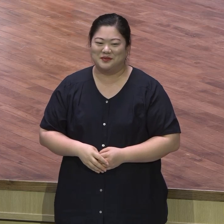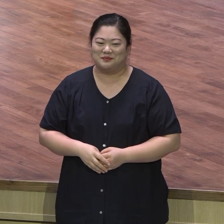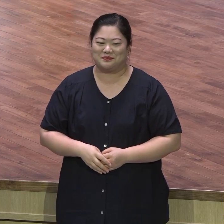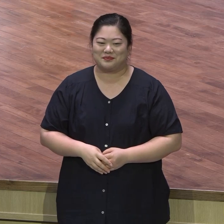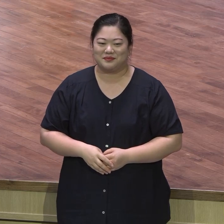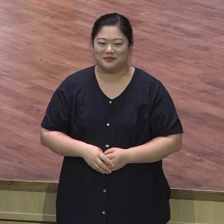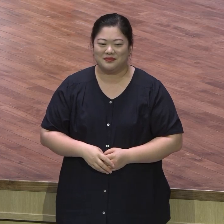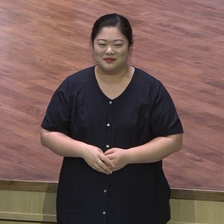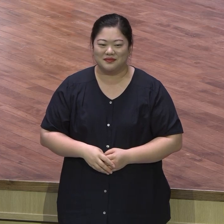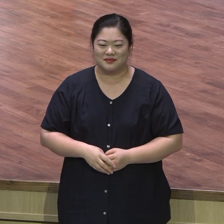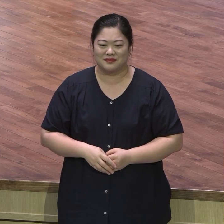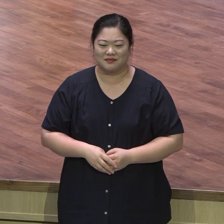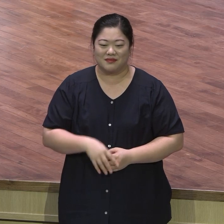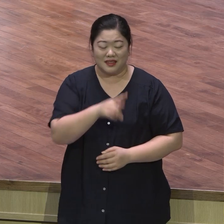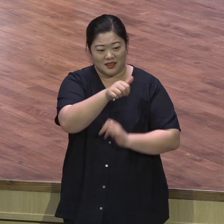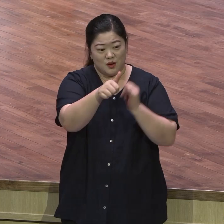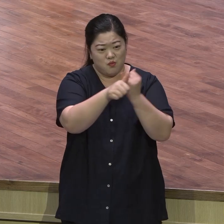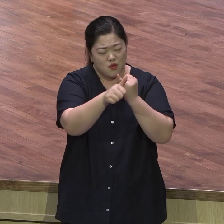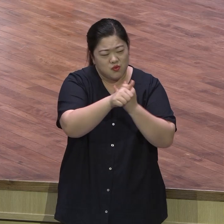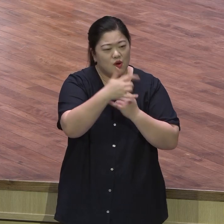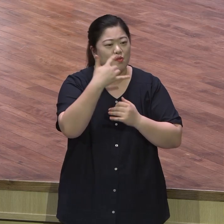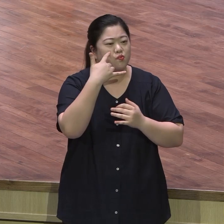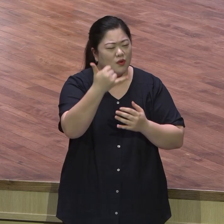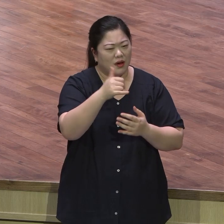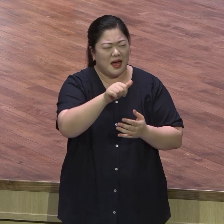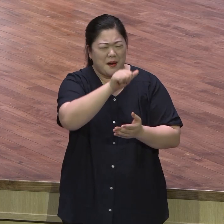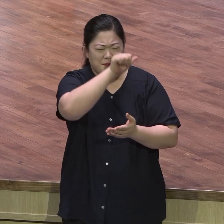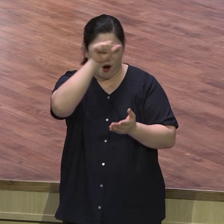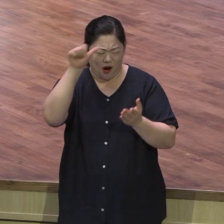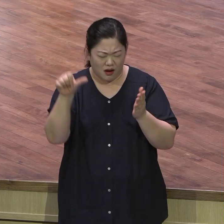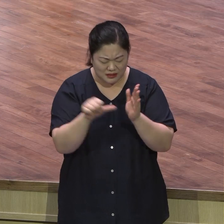평생 벌은 모든 재산 자식들 주지 말고.